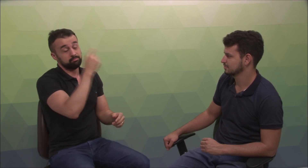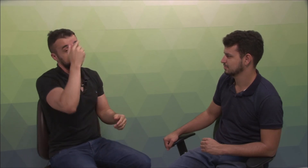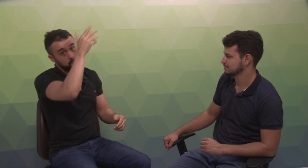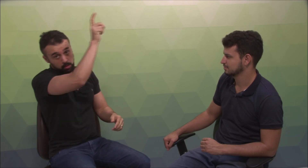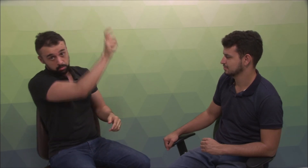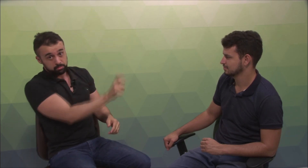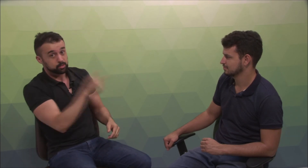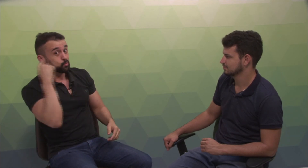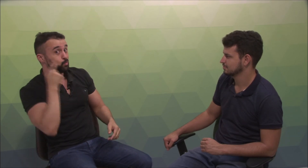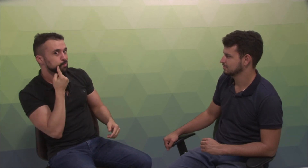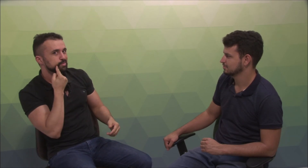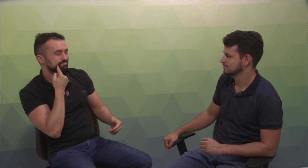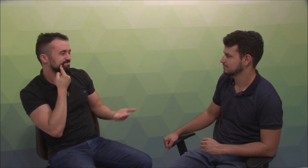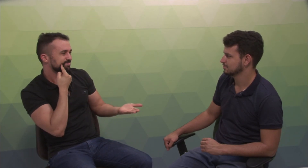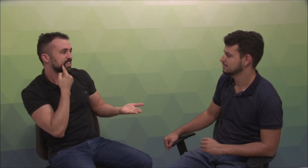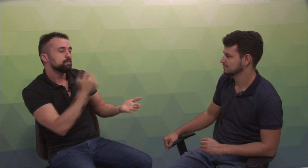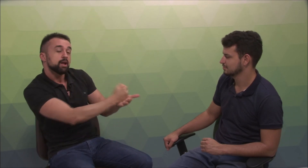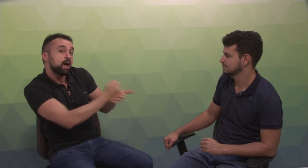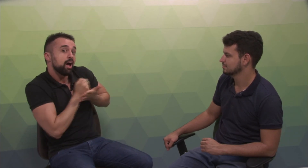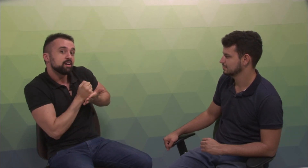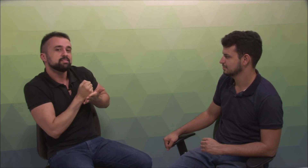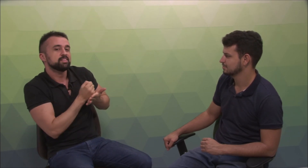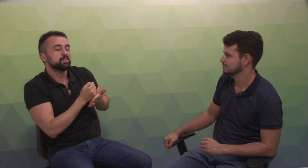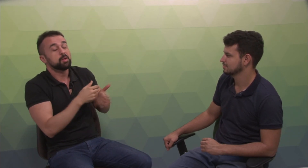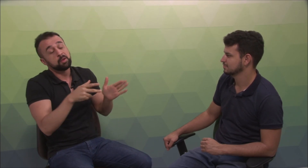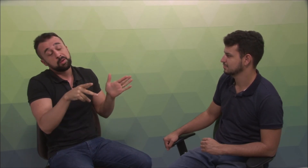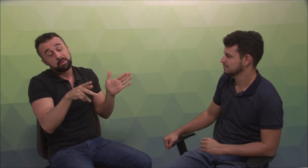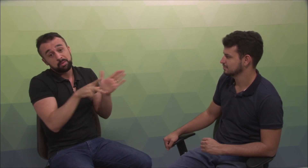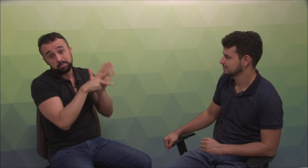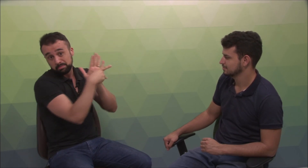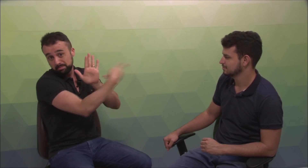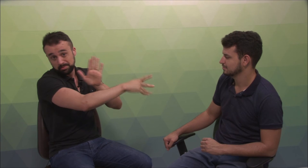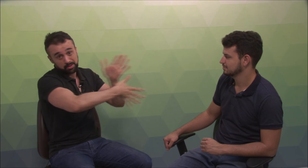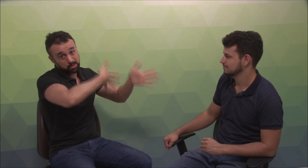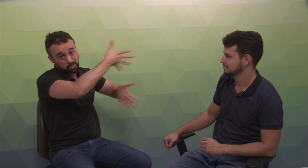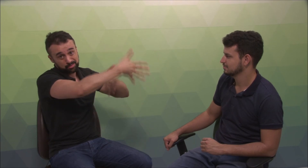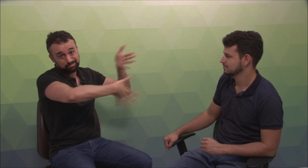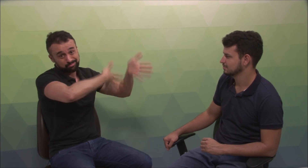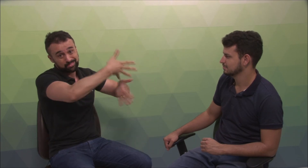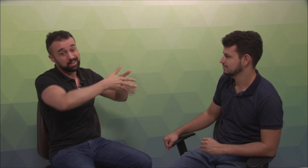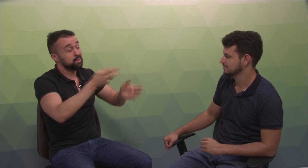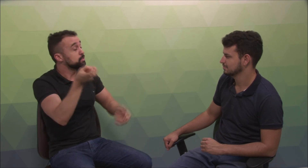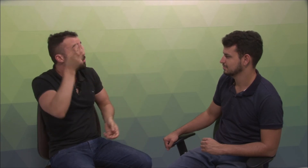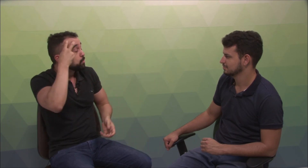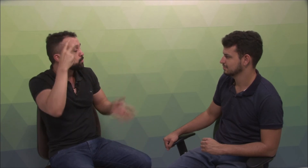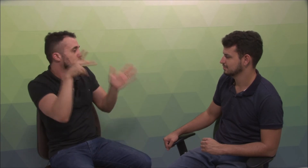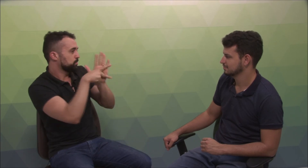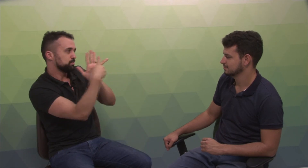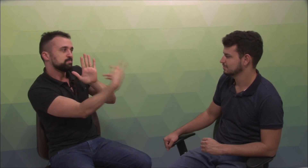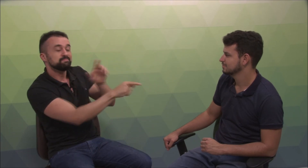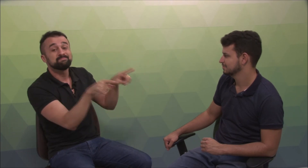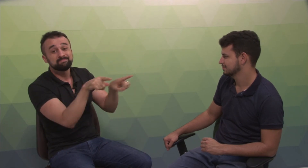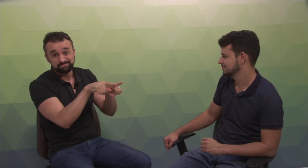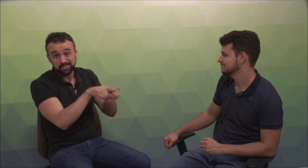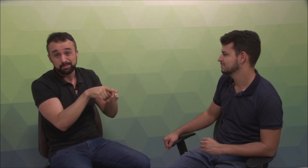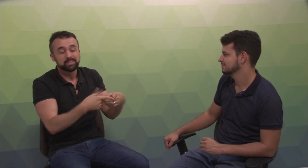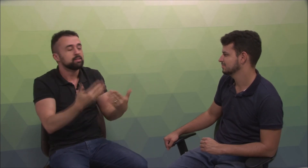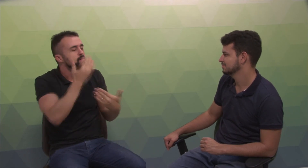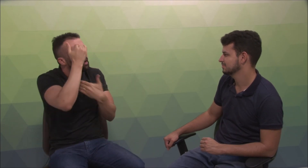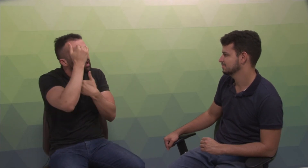compreensão, valorizar a pessoa surda. E esse apoio, né, da pessoa surda e da sua língua de sinais, isso é